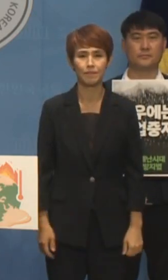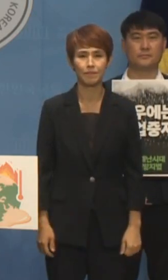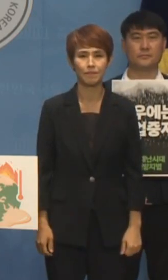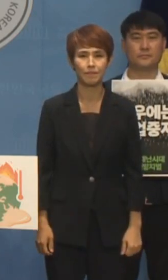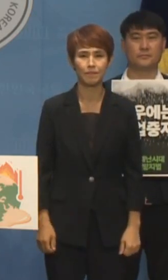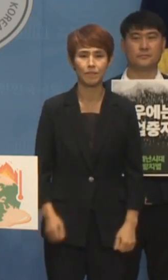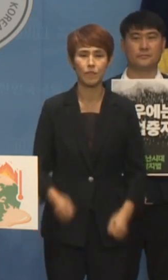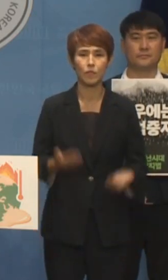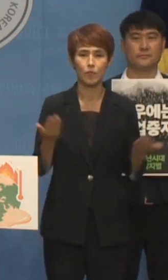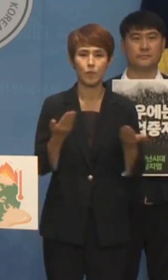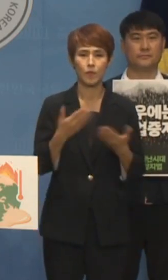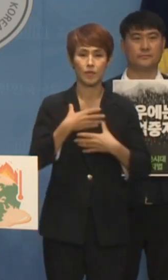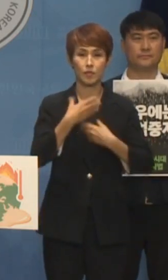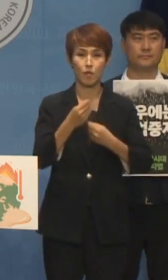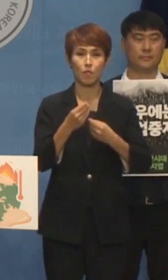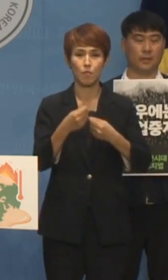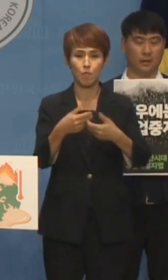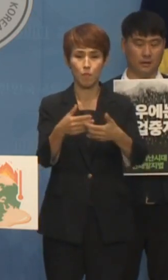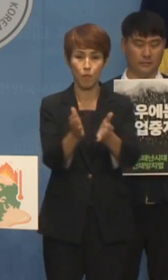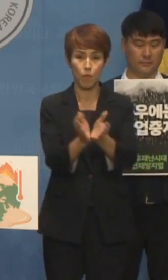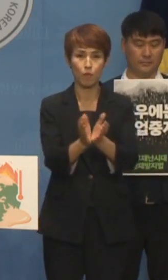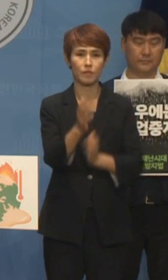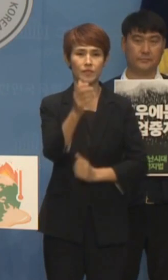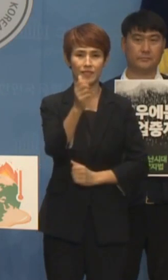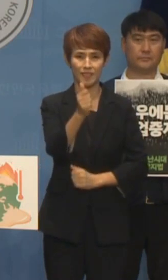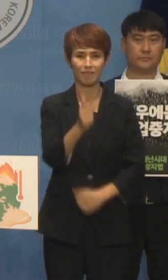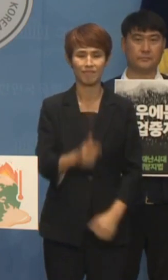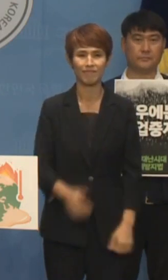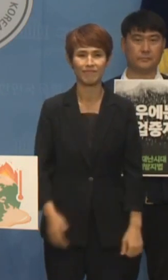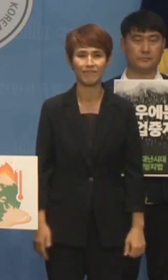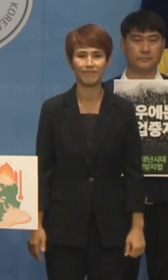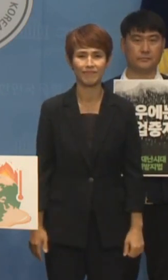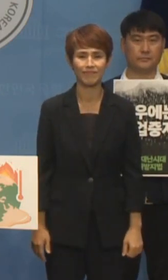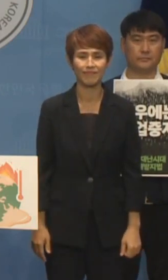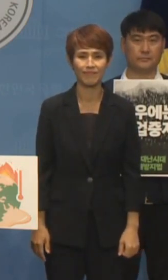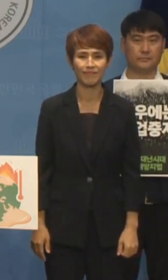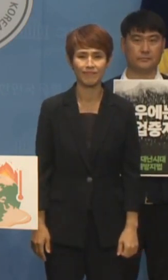건설노조 노동안전보건국장 박세중님 오셨습니다.